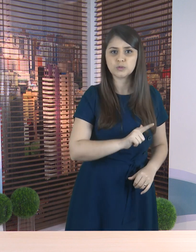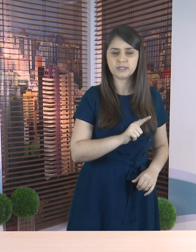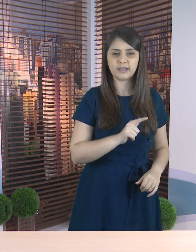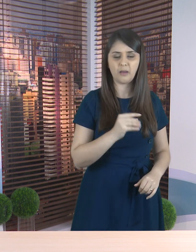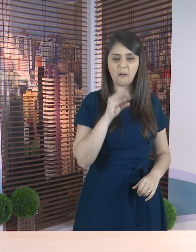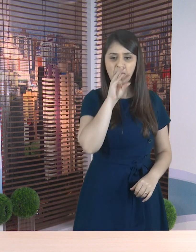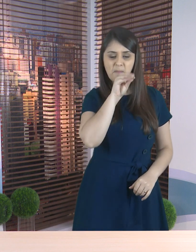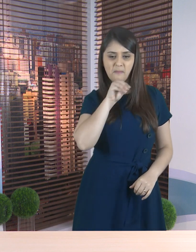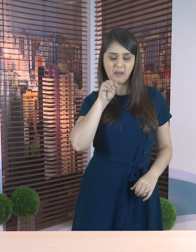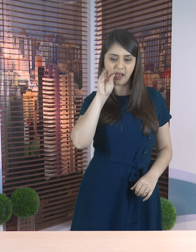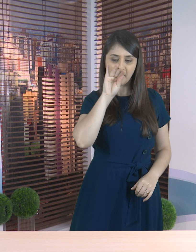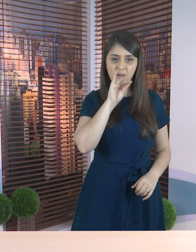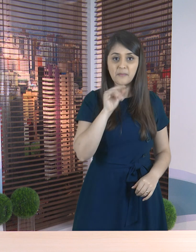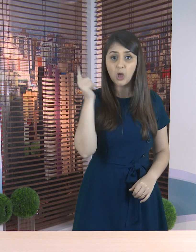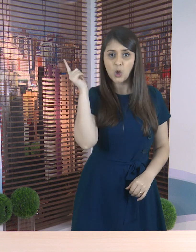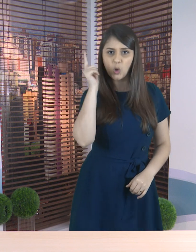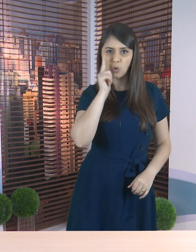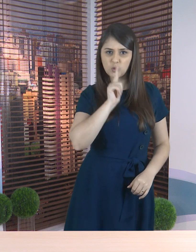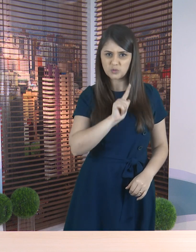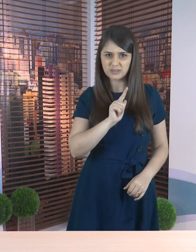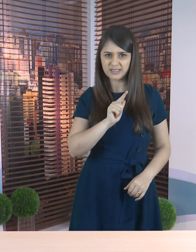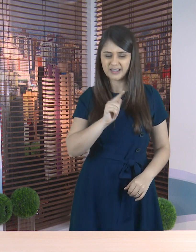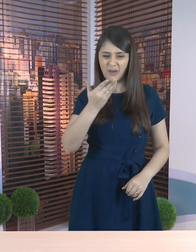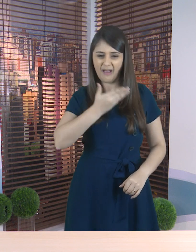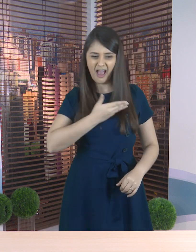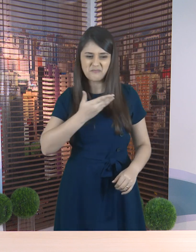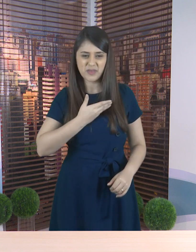a argumentação de Jó. Era hora de falar.